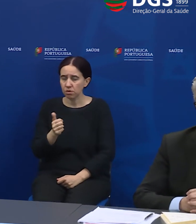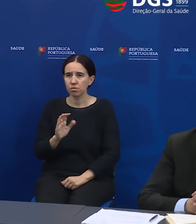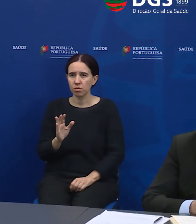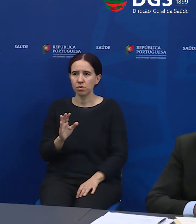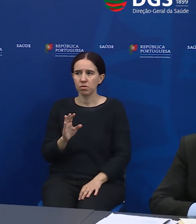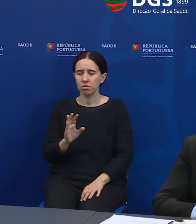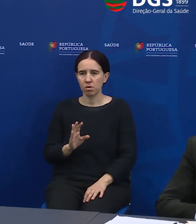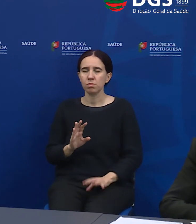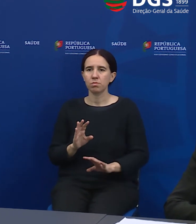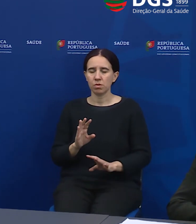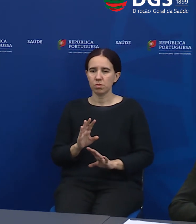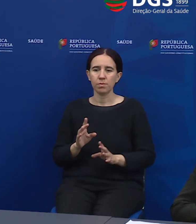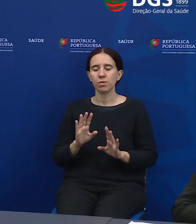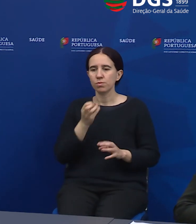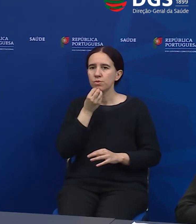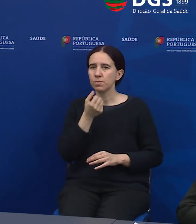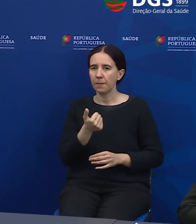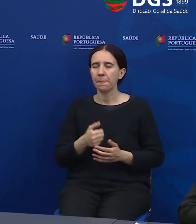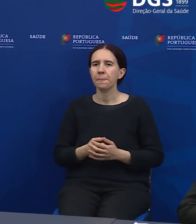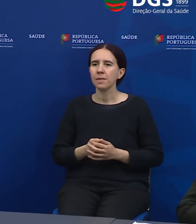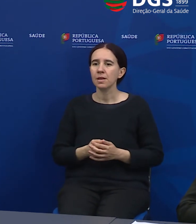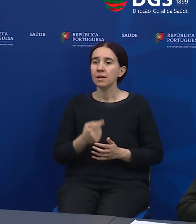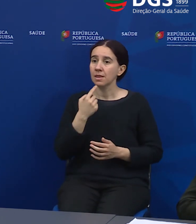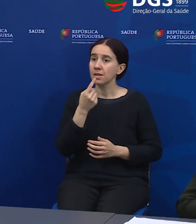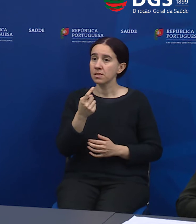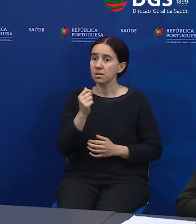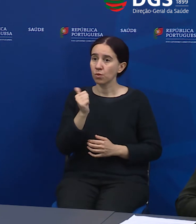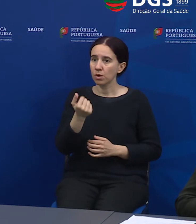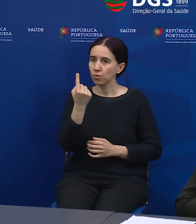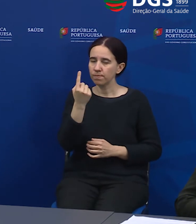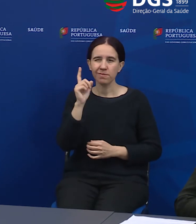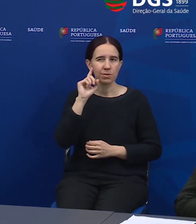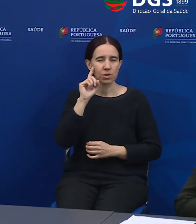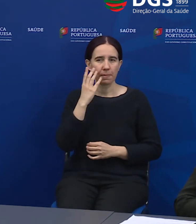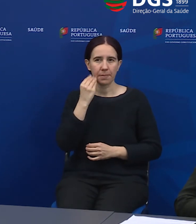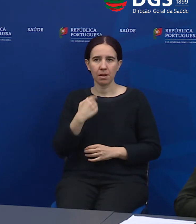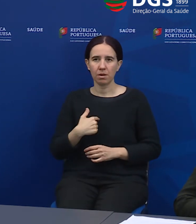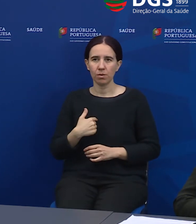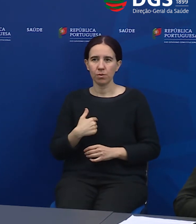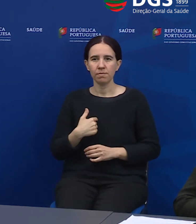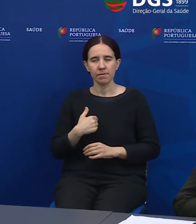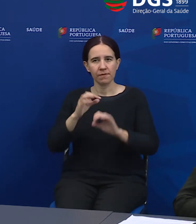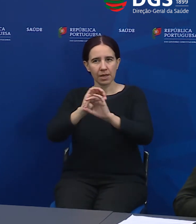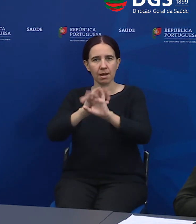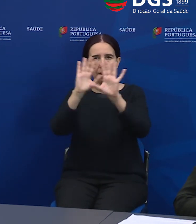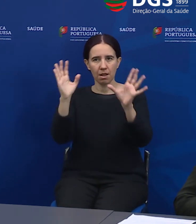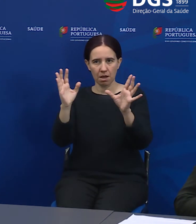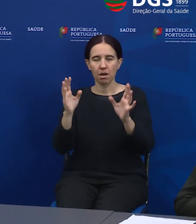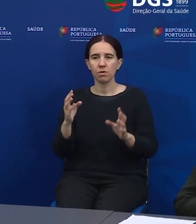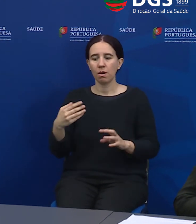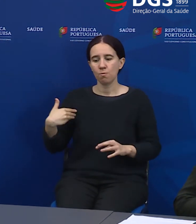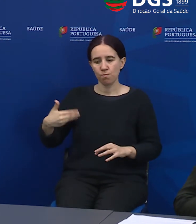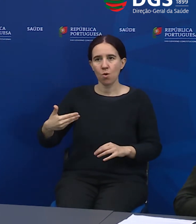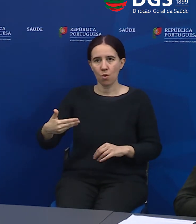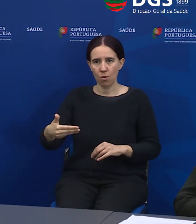que essa parte não muito bem disse corretamente uma coisa que eu acho que é importante ficar clara tem